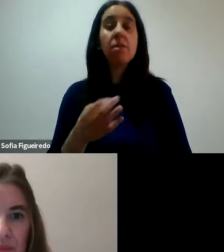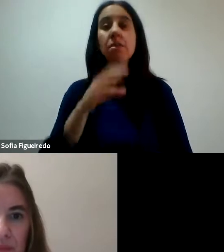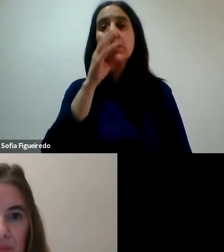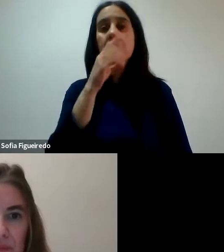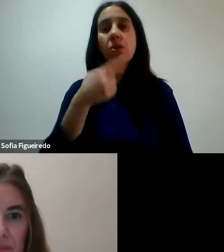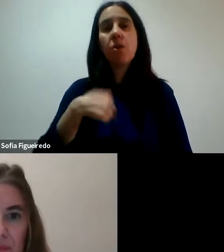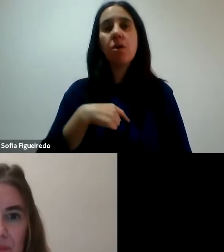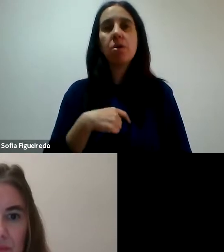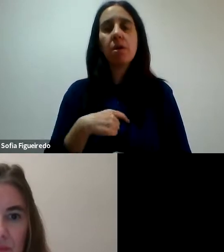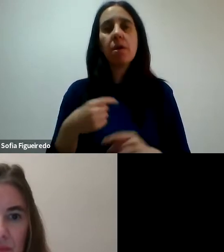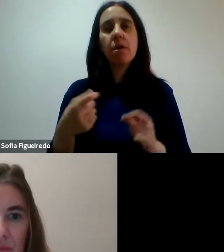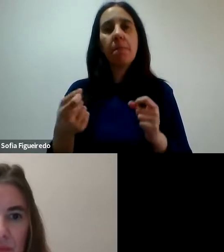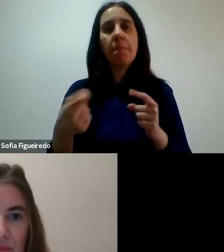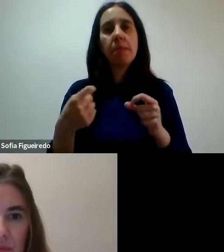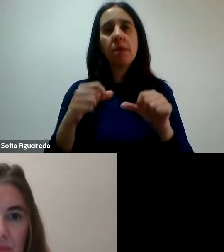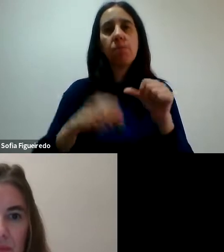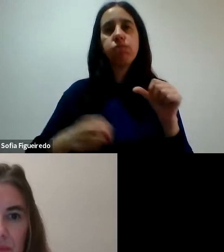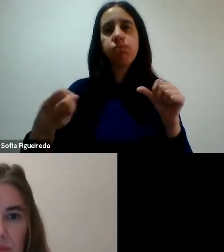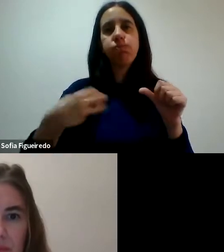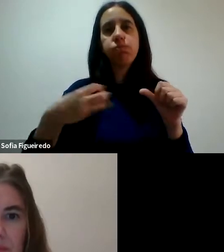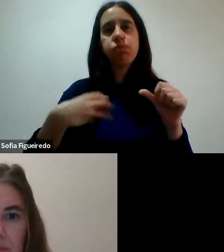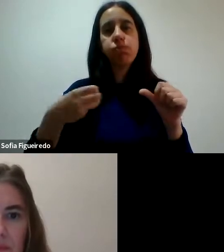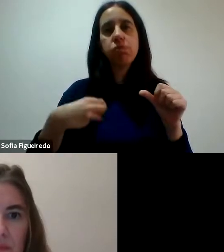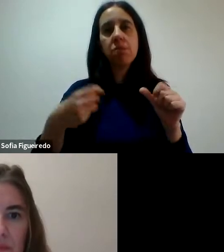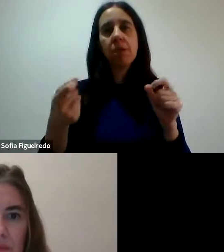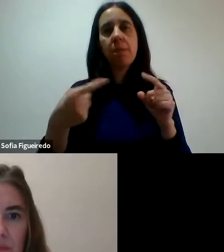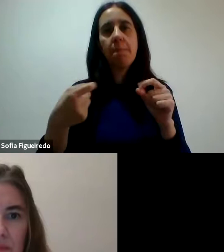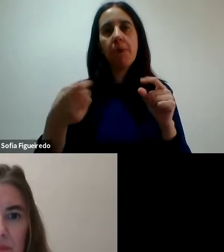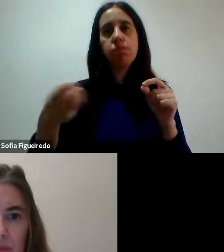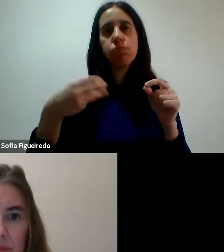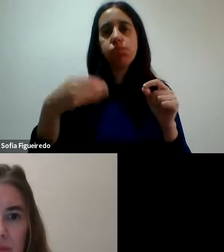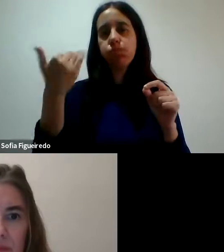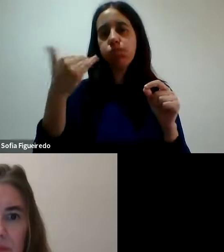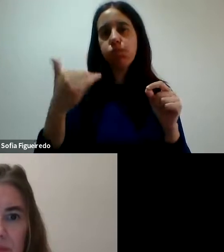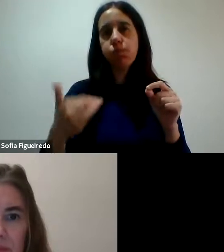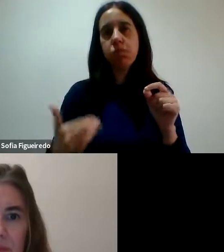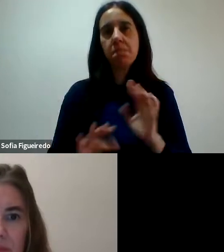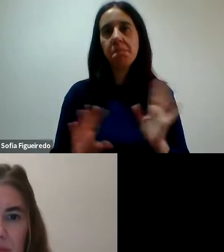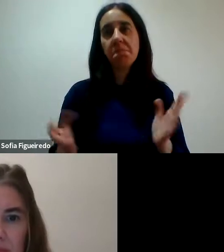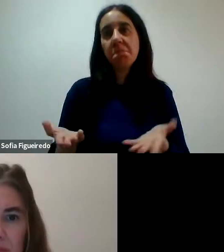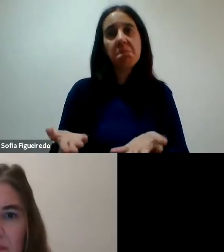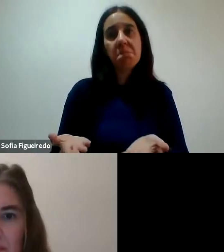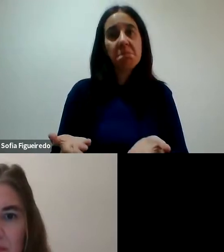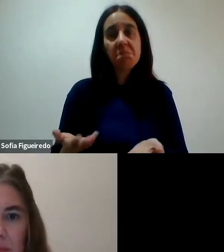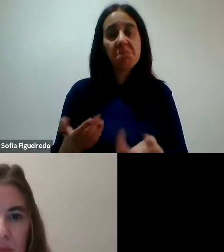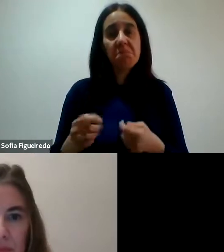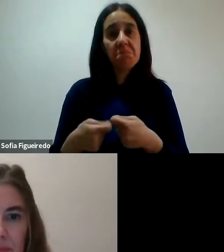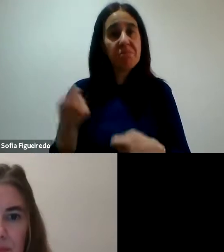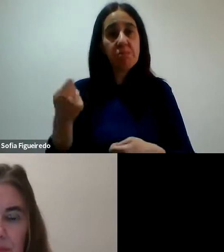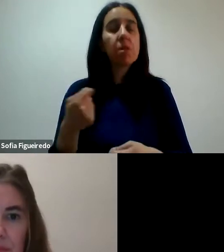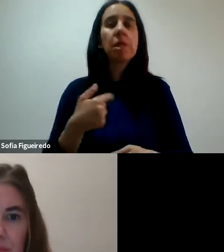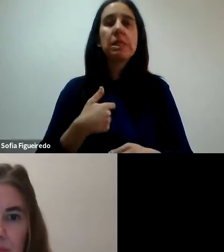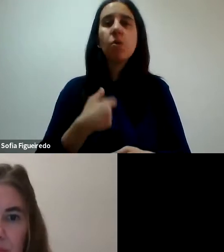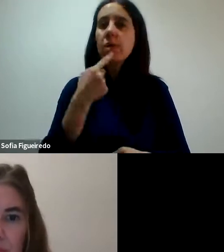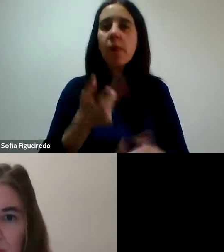uma caixa de mensagens e deixarmos uma caixa de e-mails e deixarmos ali estar, estamos precisamente a quebrar esse elo. O que eu estou a falar aqui é de um processo